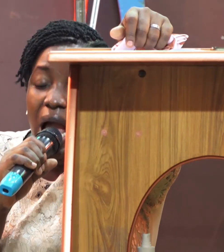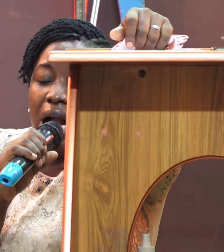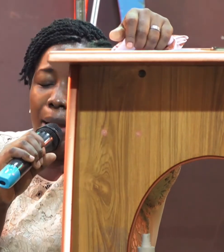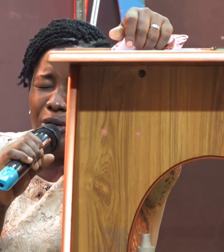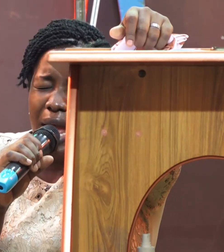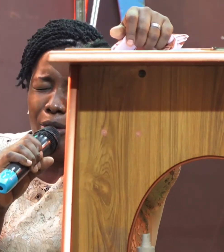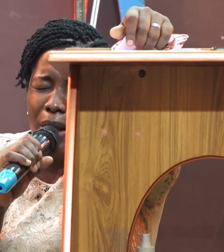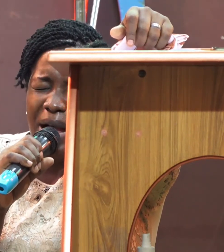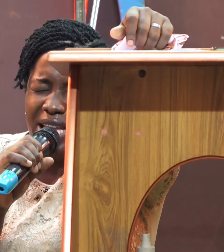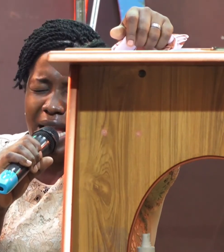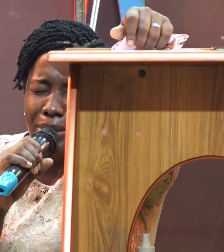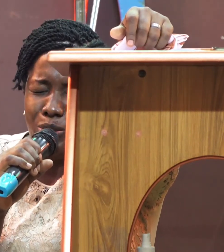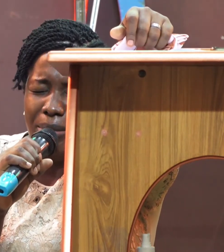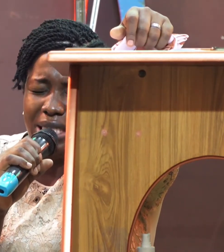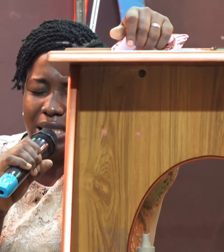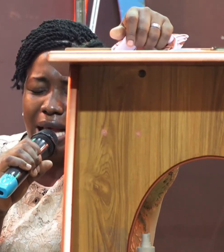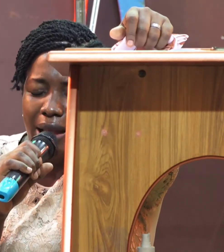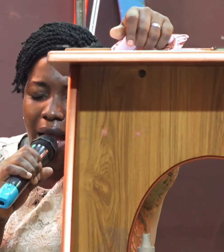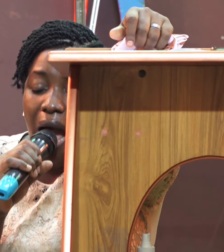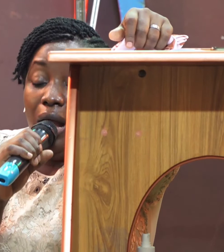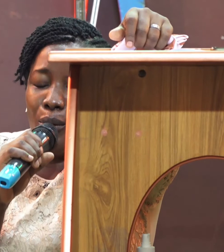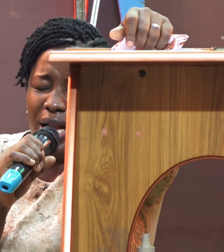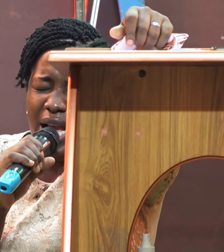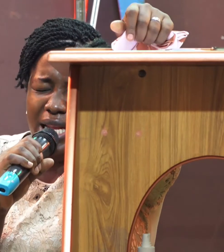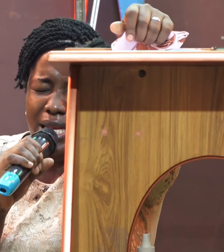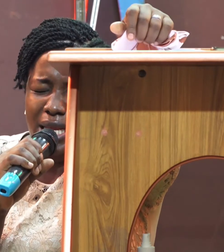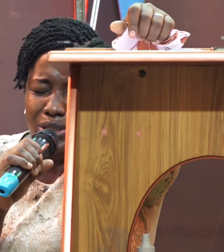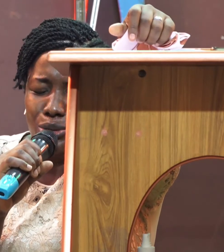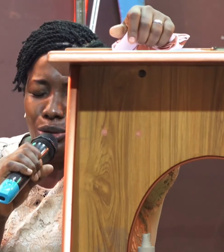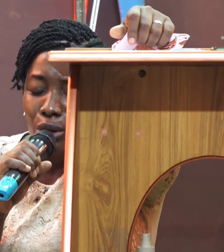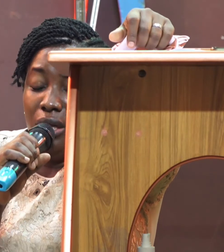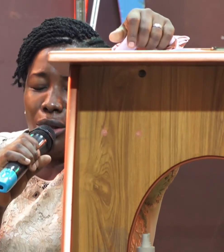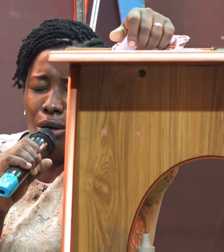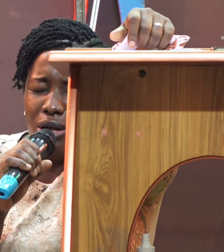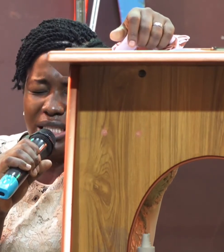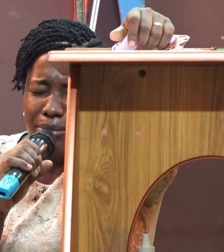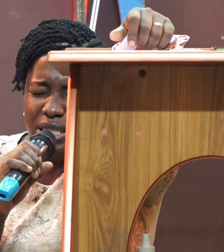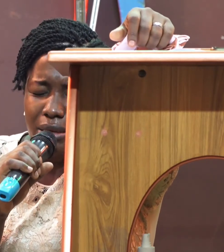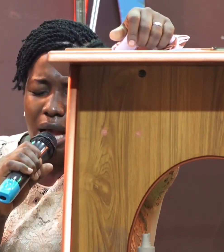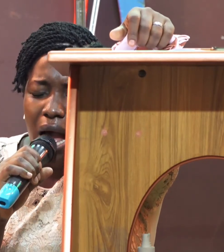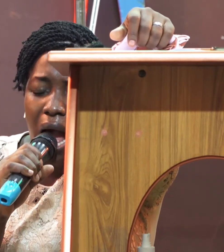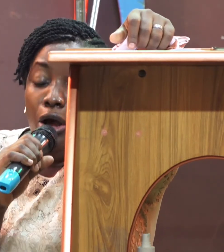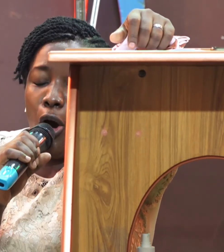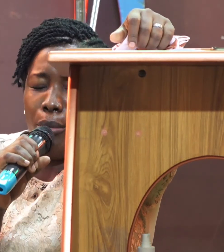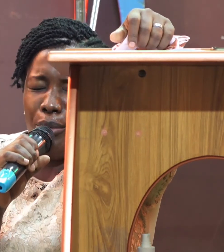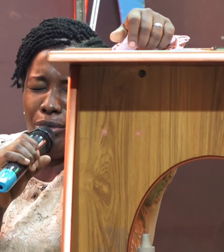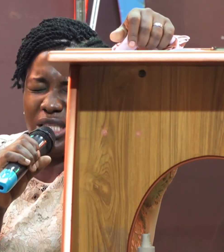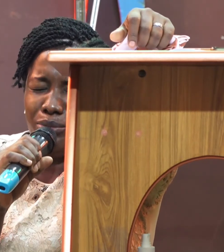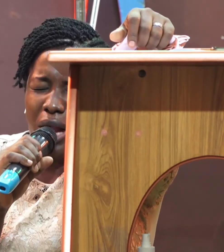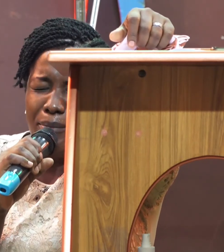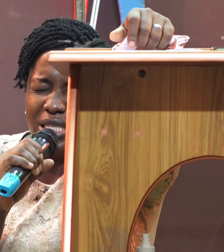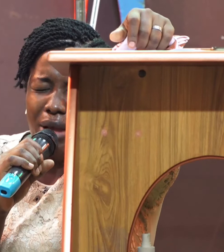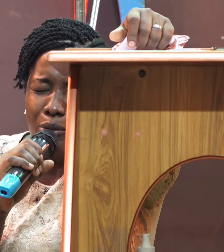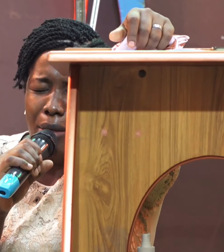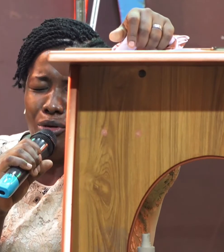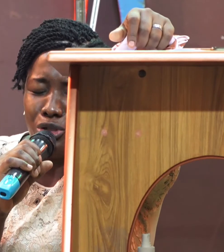vi. Nga munda mbaba iyevi. Tuwevi tasana. Kweka ilide Yesu. Longo se mitima. Obu vivu